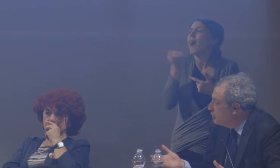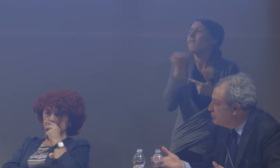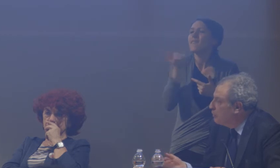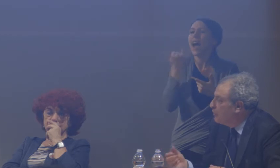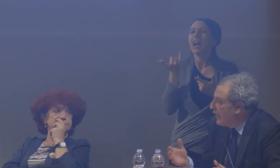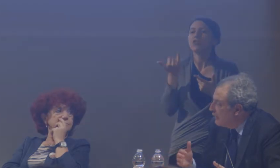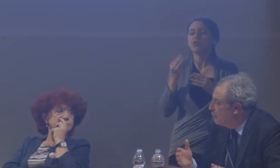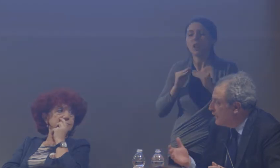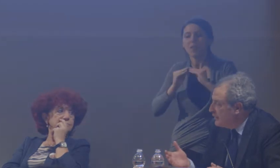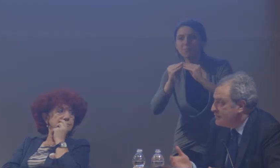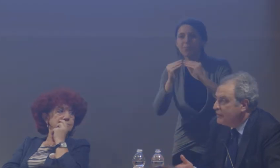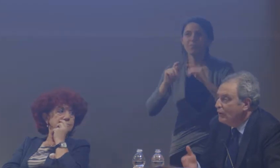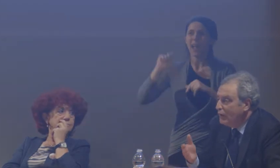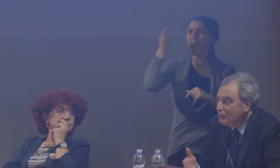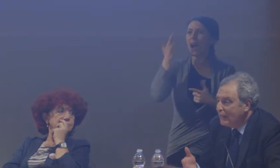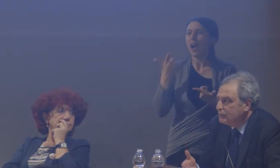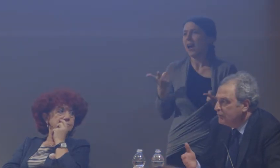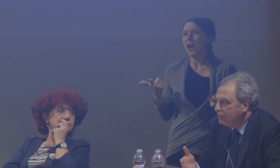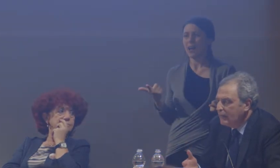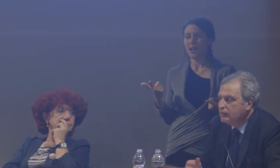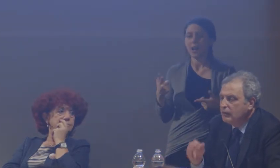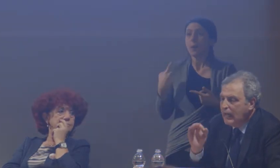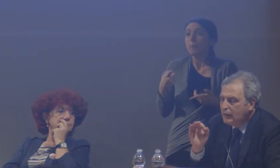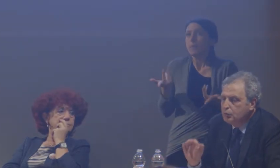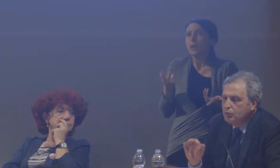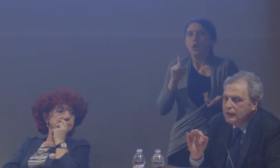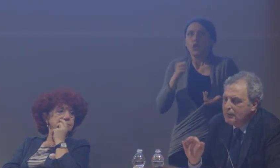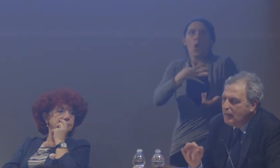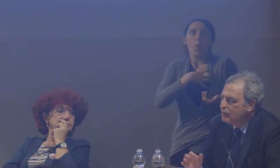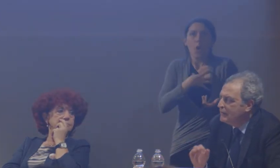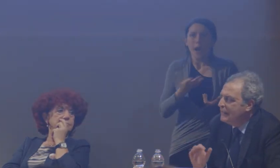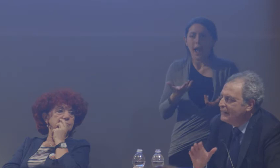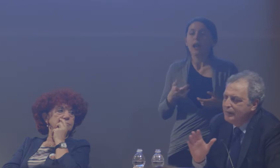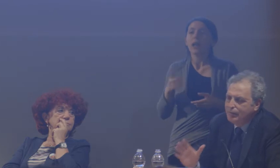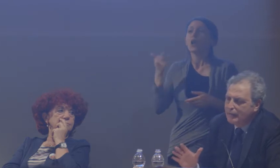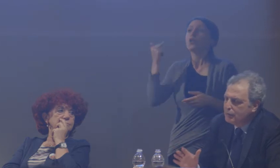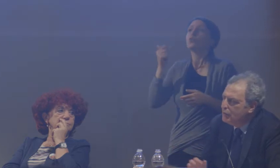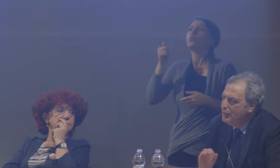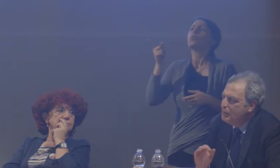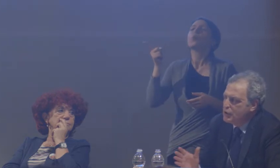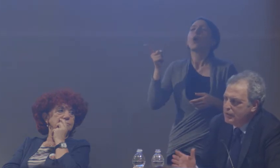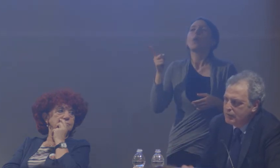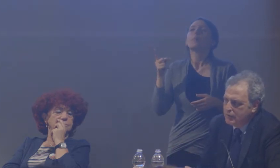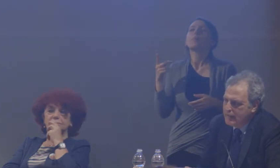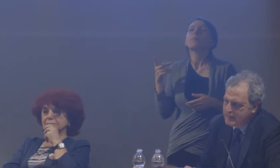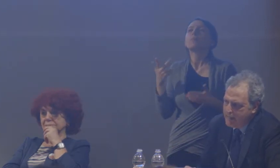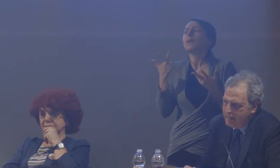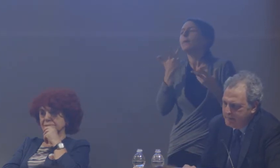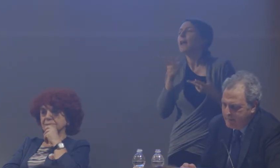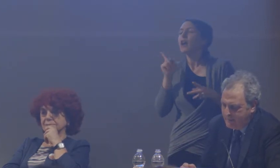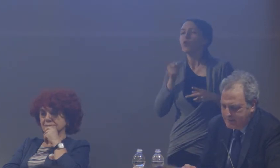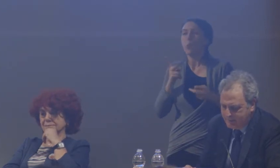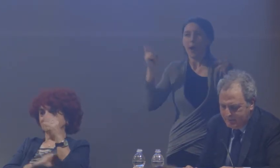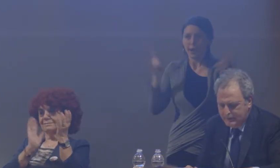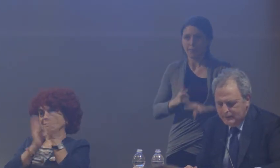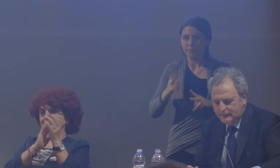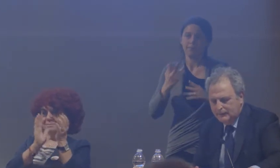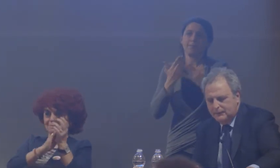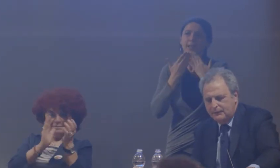dato appunto morale o moralistico, è un dato di fatto. A Tullio De Mauro i dati di fatto piacevano assai.